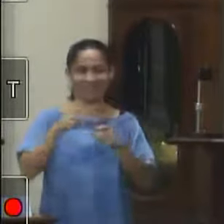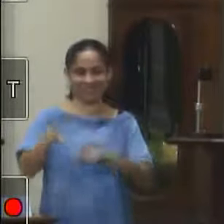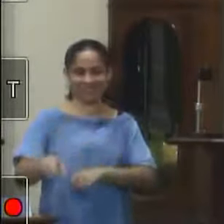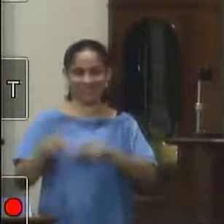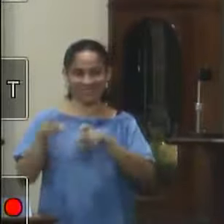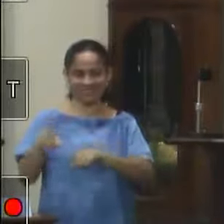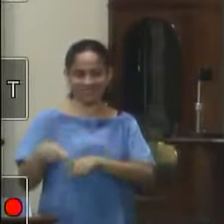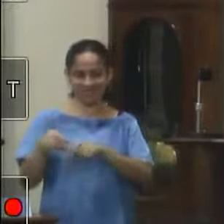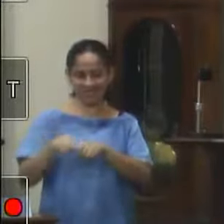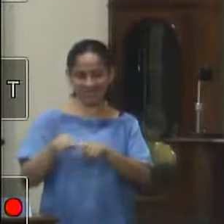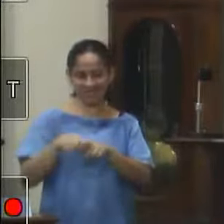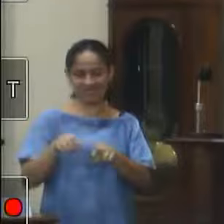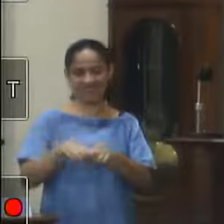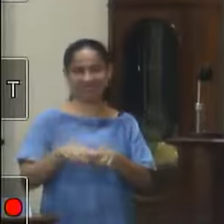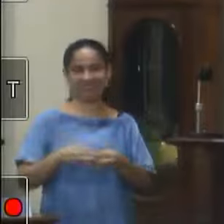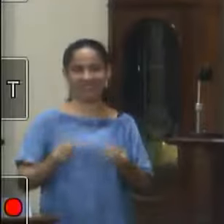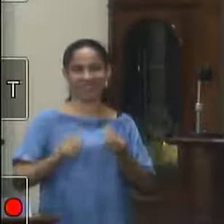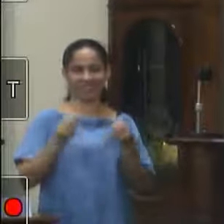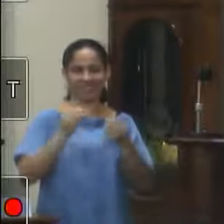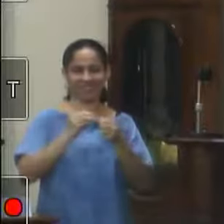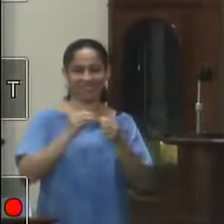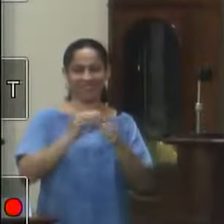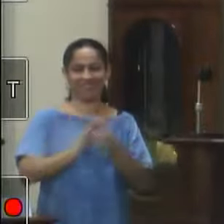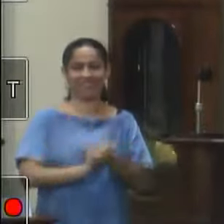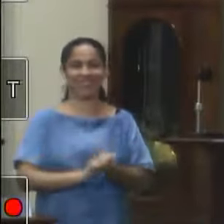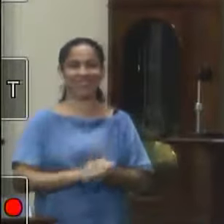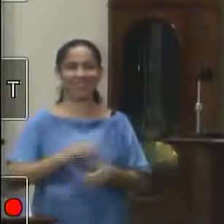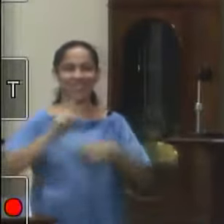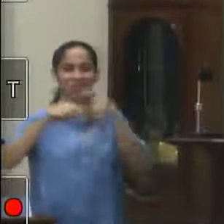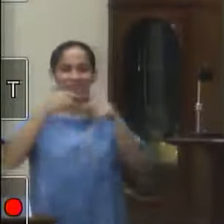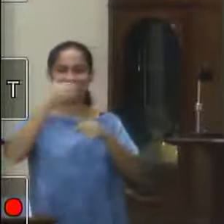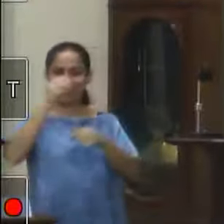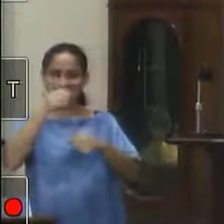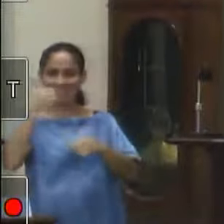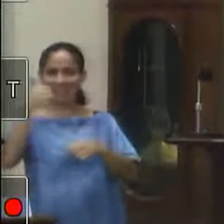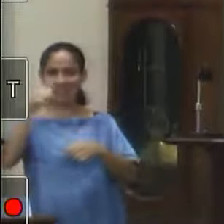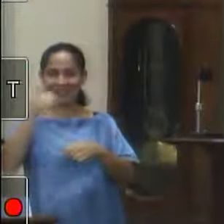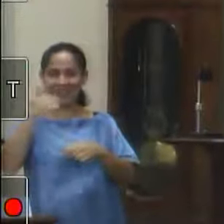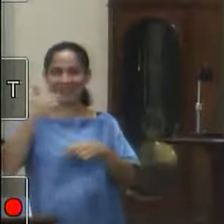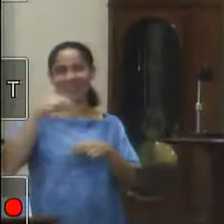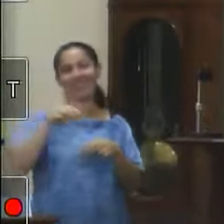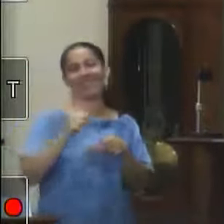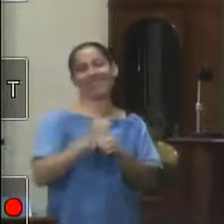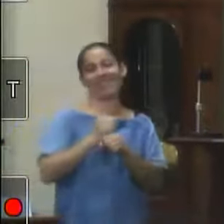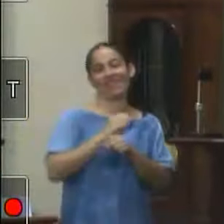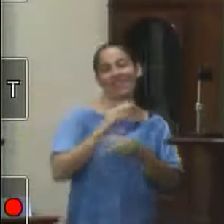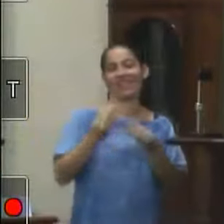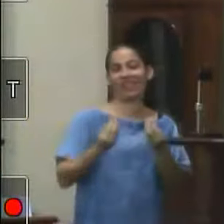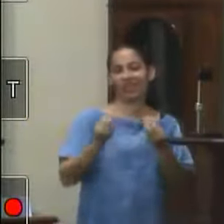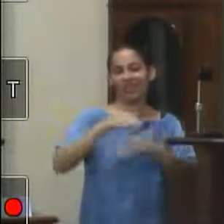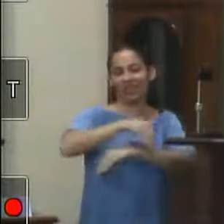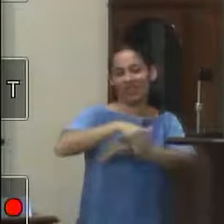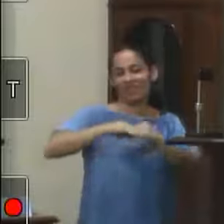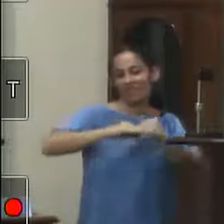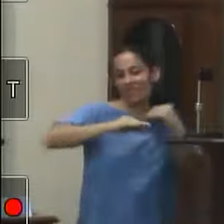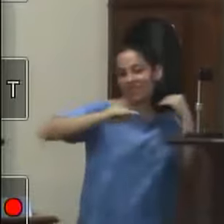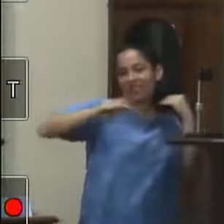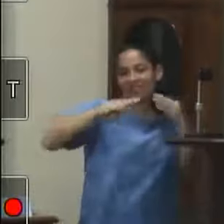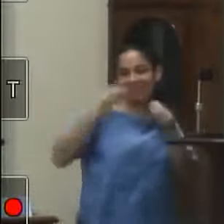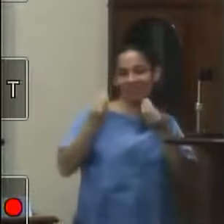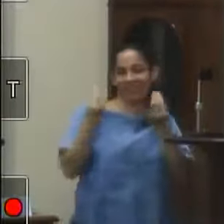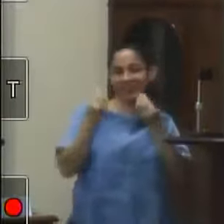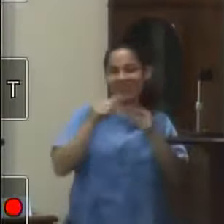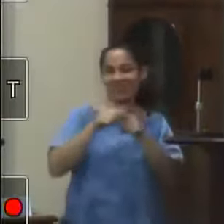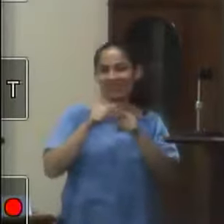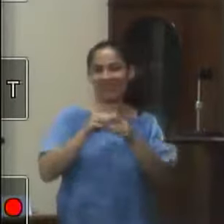nossa periferia. Aí, Celso, no final de 10, 12 anos aí, a gente vai ter a nossa periferia toda asfaltada, igual você vê